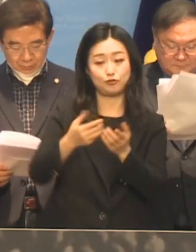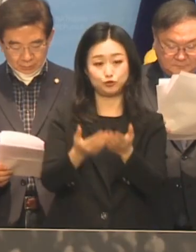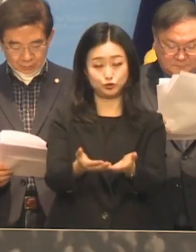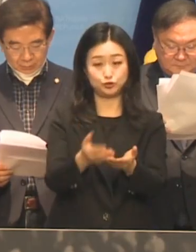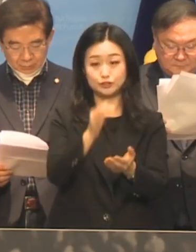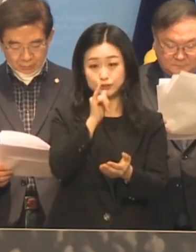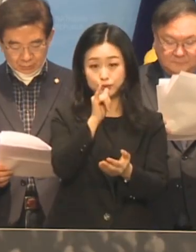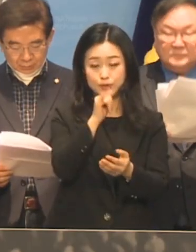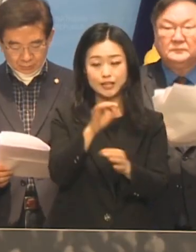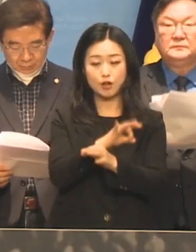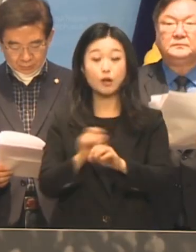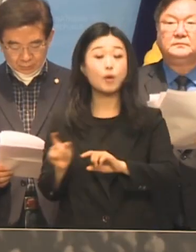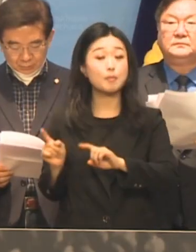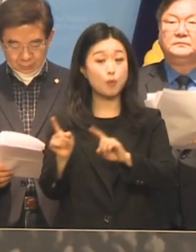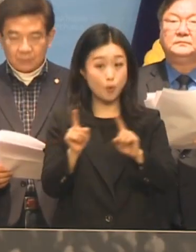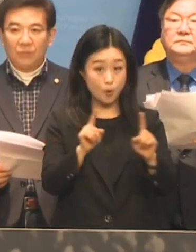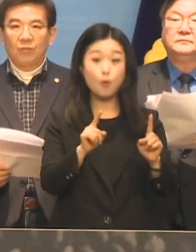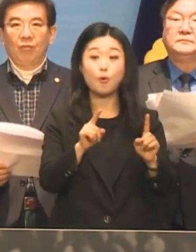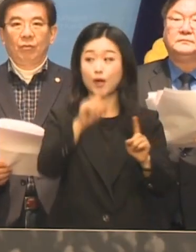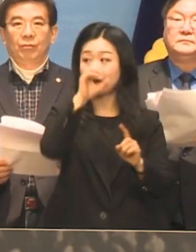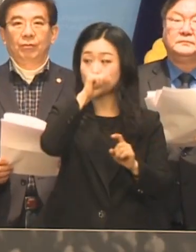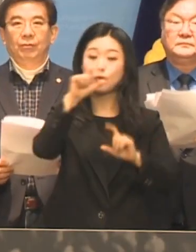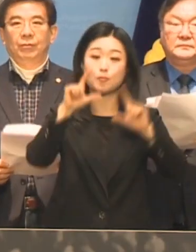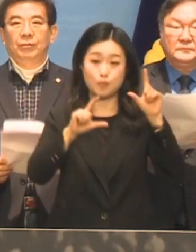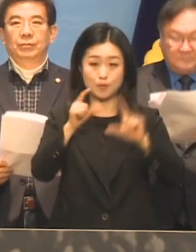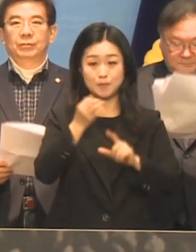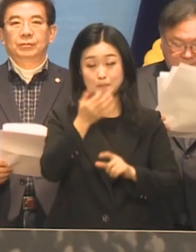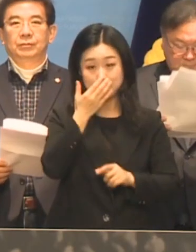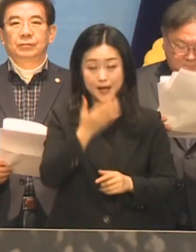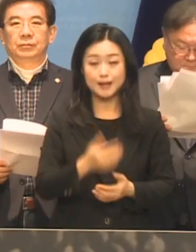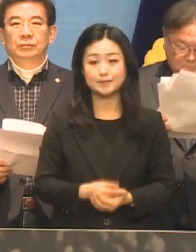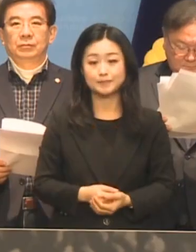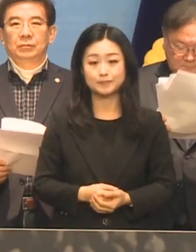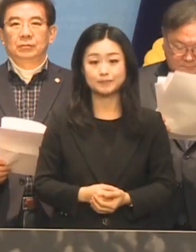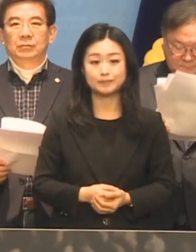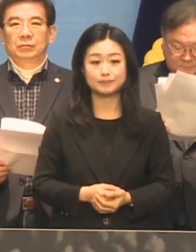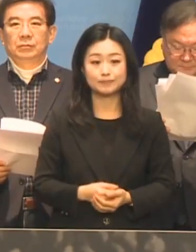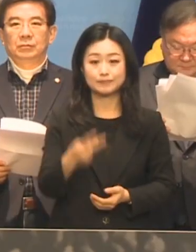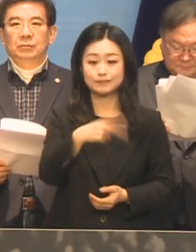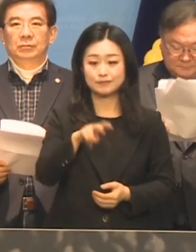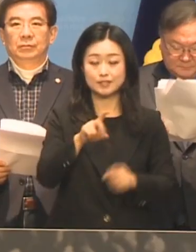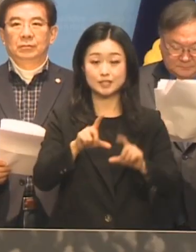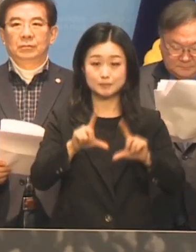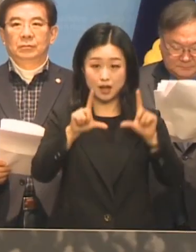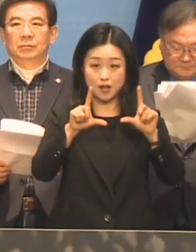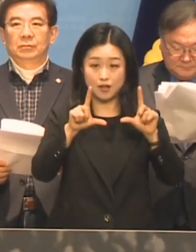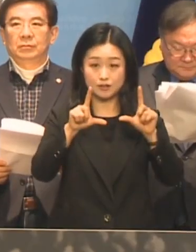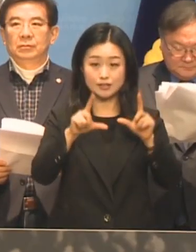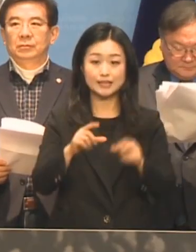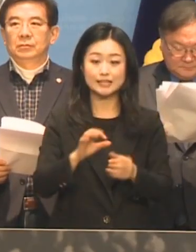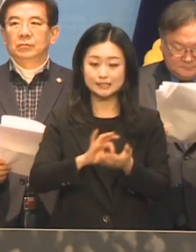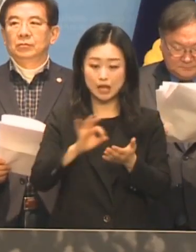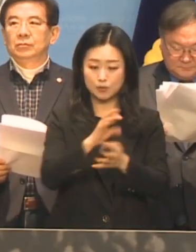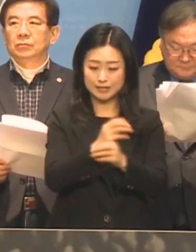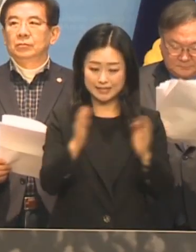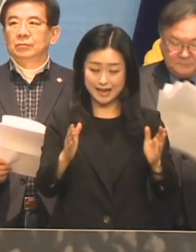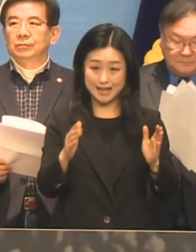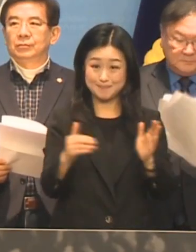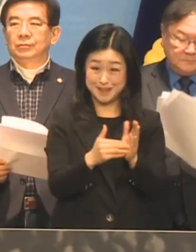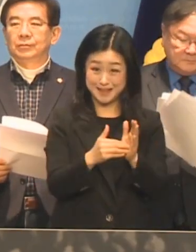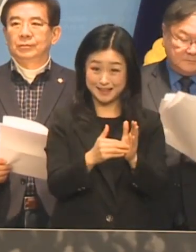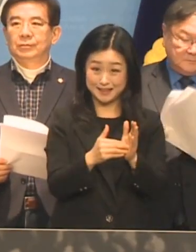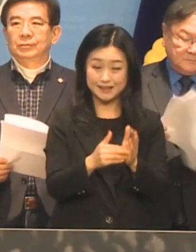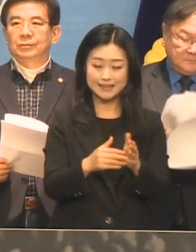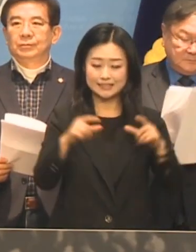전환시켜 경기 회복의 청신호가 될 수 있습니다. 2020년 사용 기한이 정해진 지역화폐로